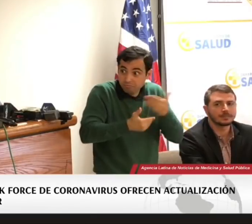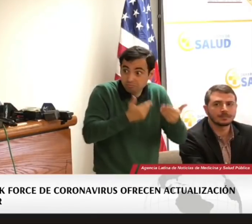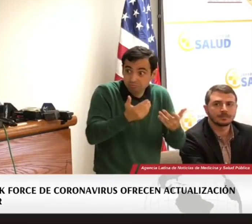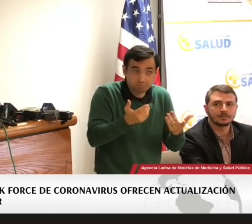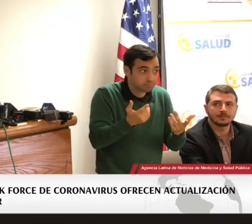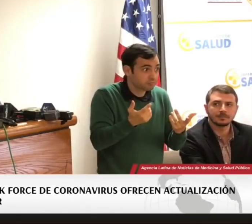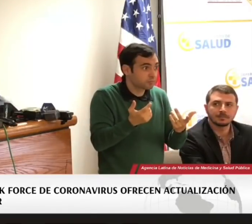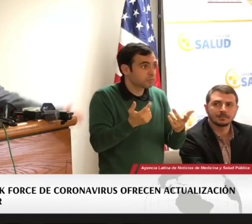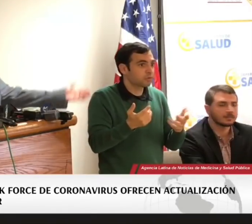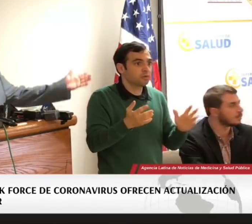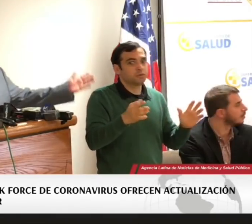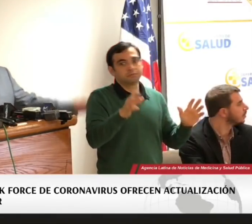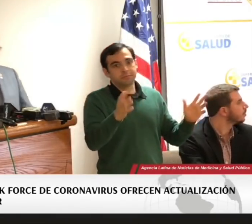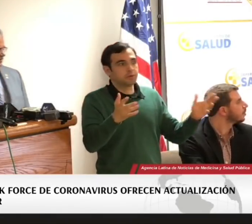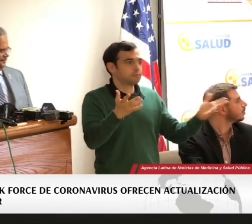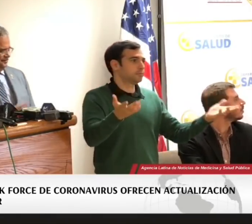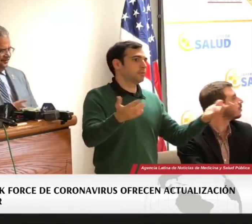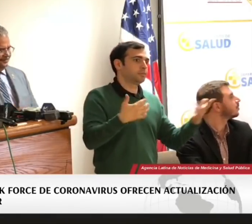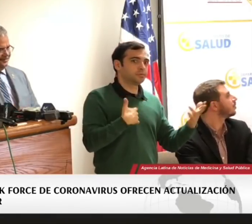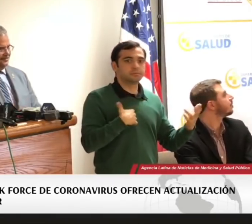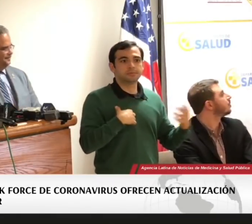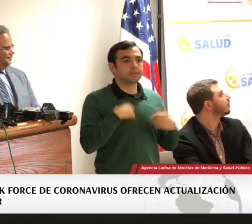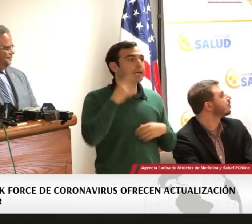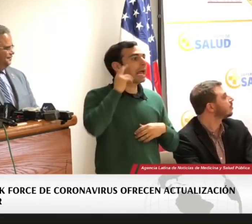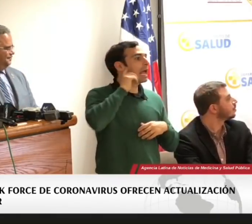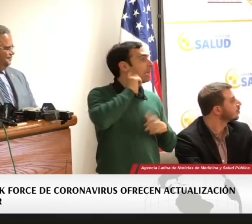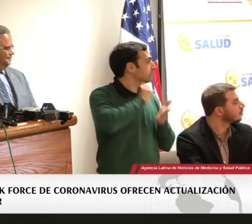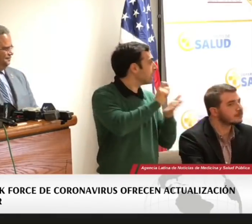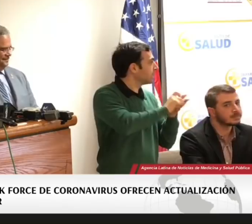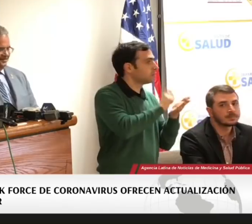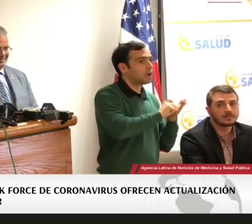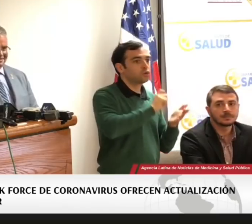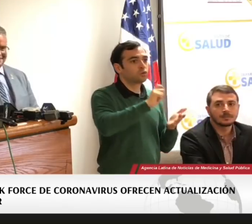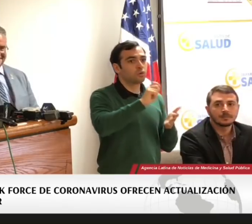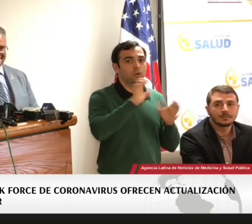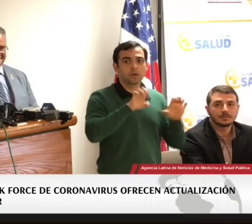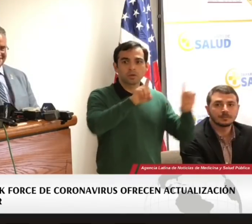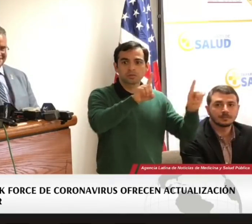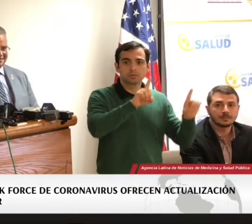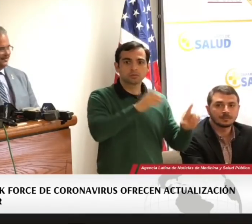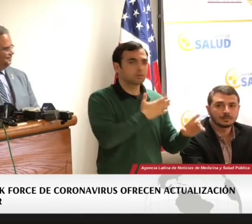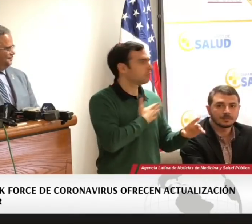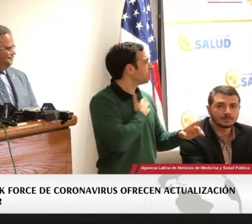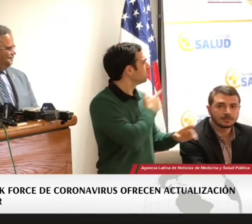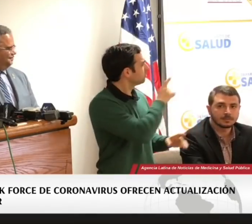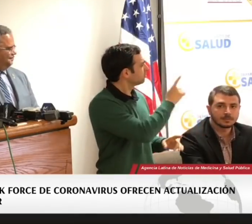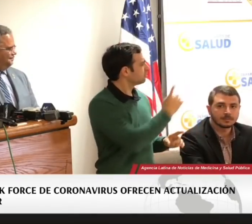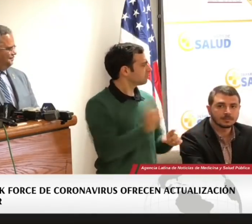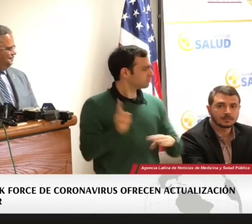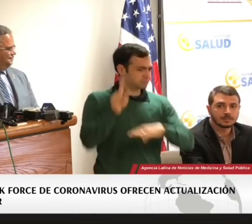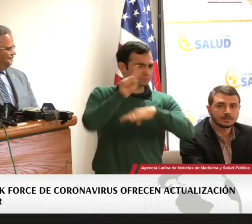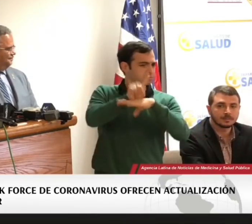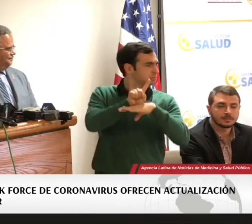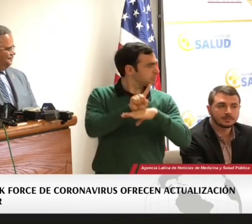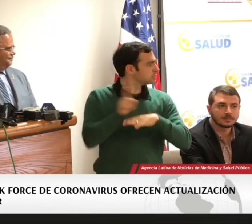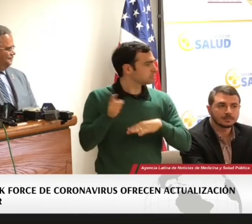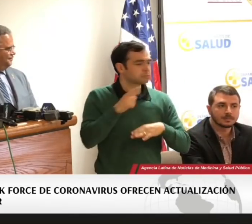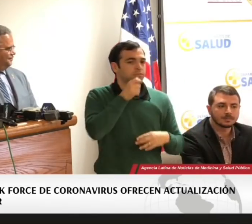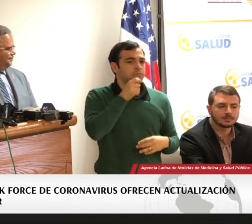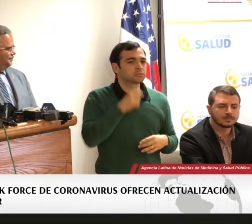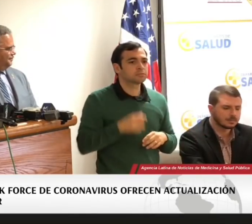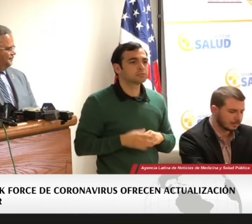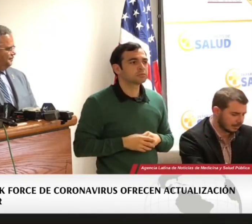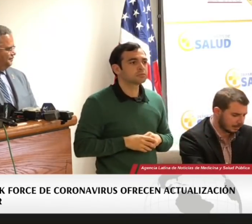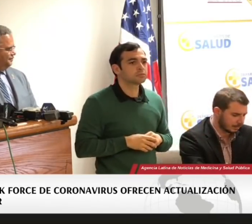No sé si el secretario de Educación quiere expresarse con relación a eso, pero yo tengo que decir lo siguiente. Las